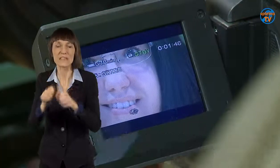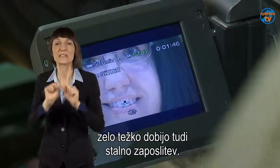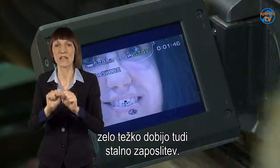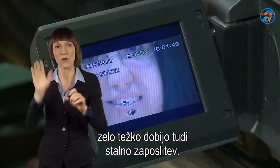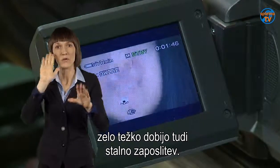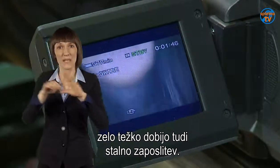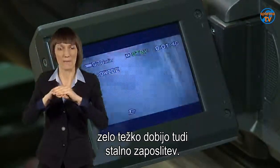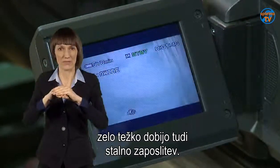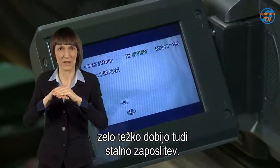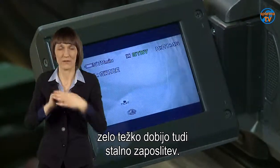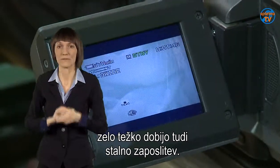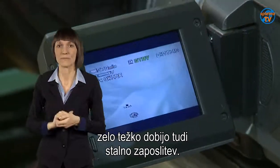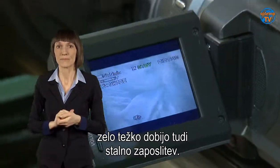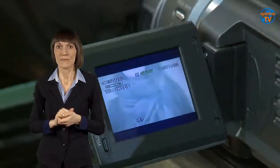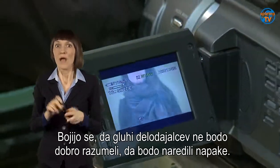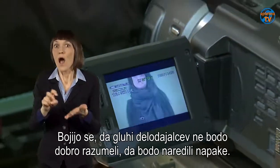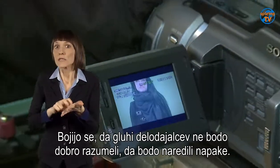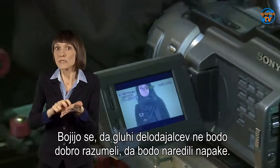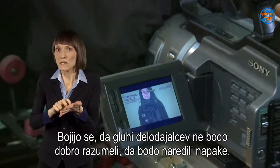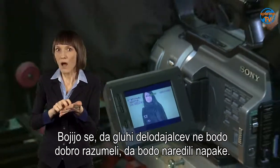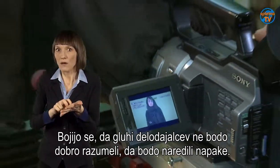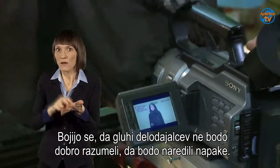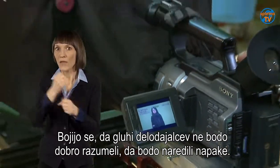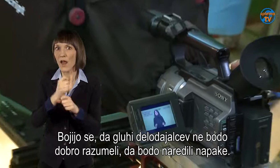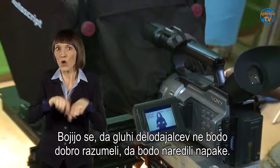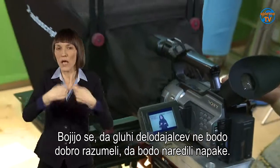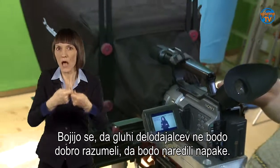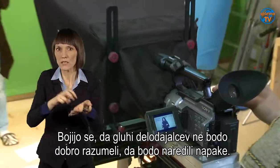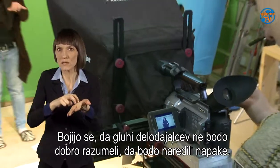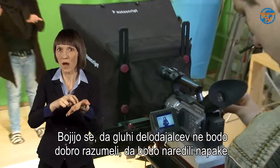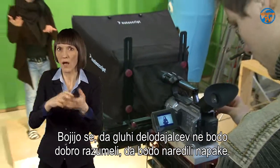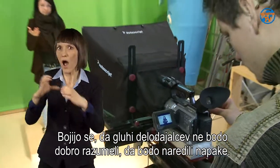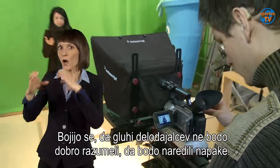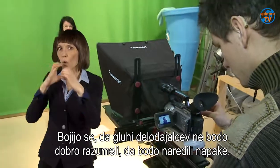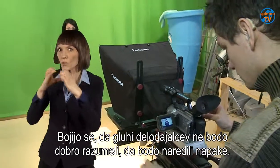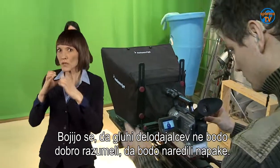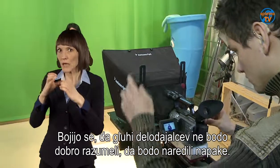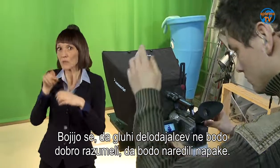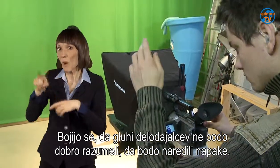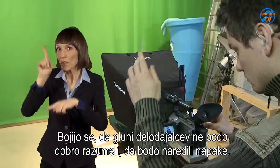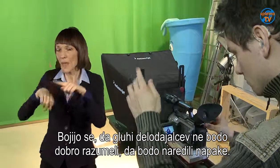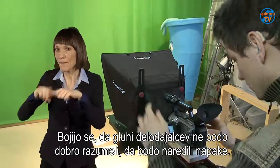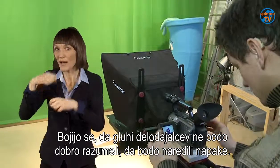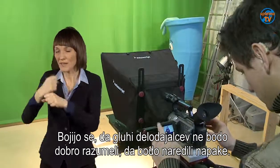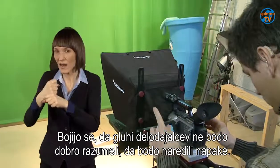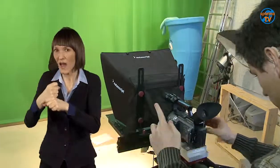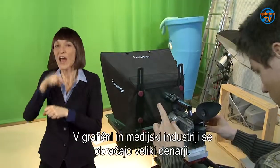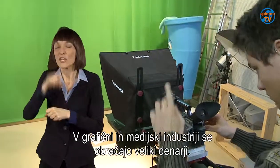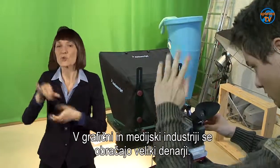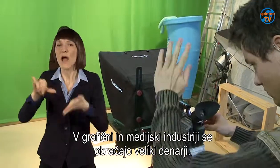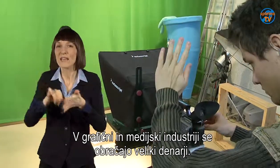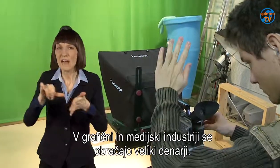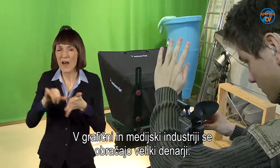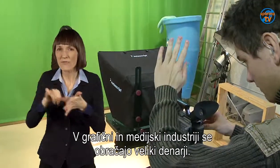procesih tudi stalno zaposlitev. Bojijo se, da jih ne bodo dobro razumeli delodajalce, da bodo naredili napake in tukaj v grafični